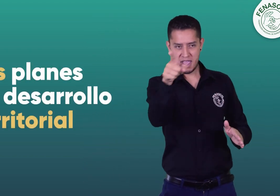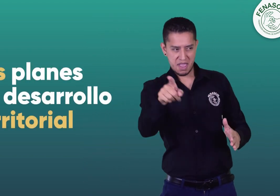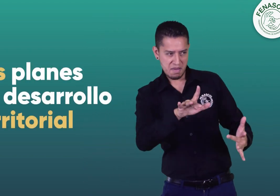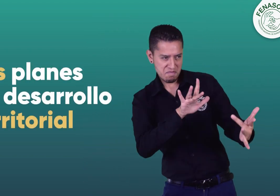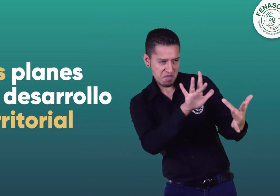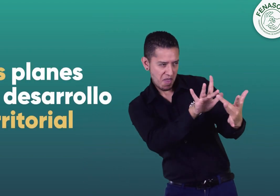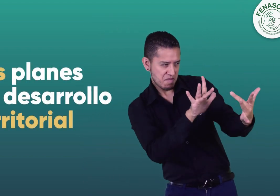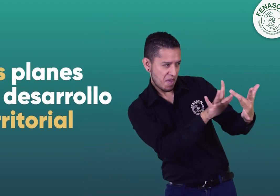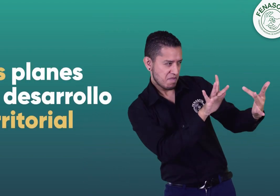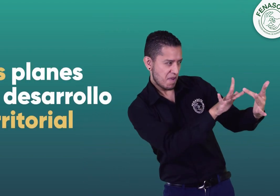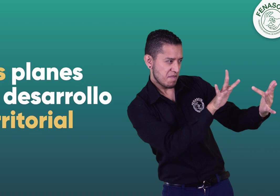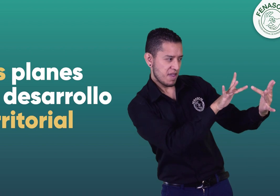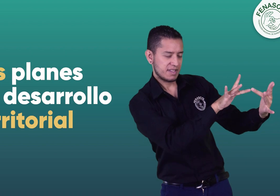y contáctelos.